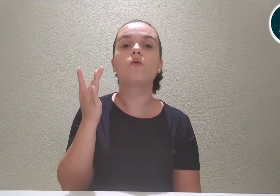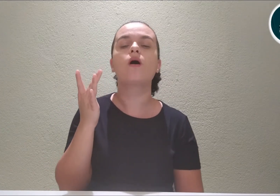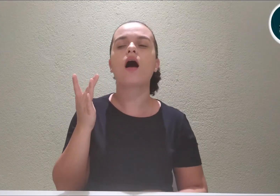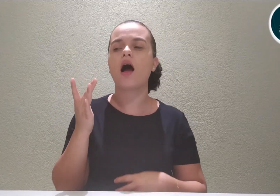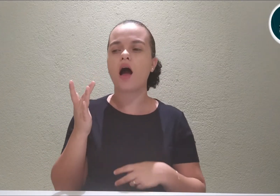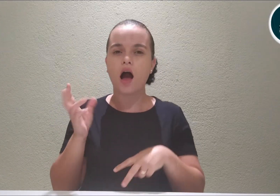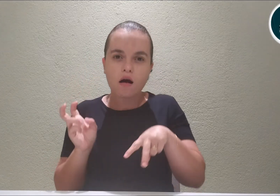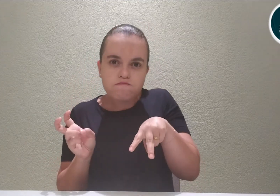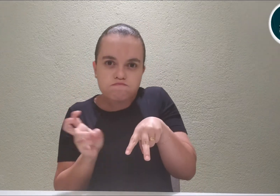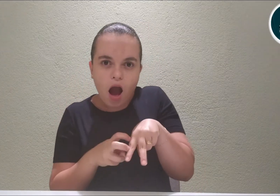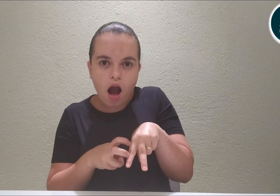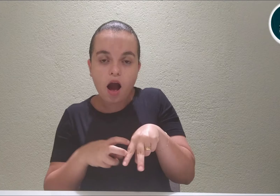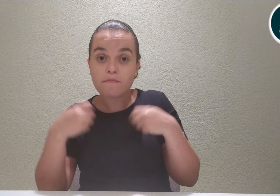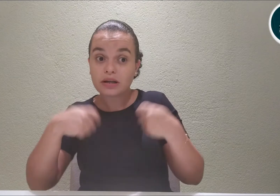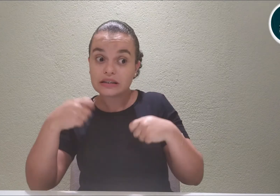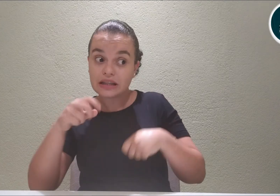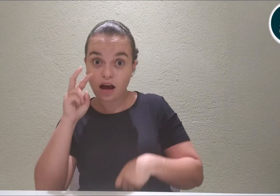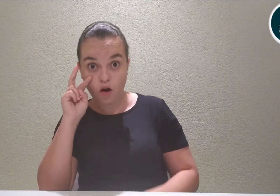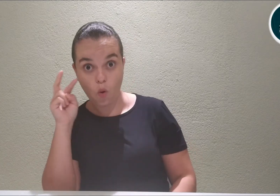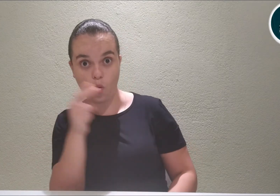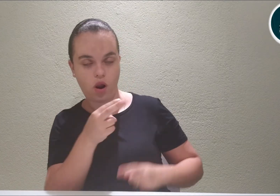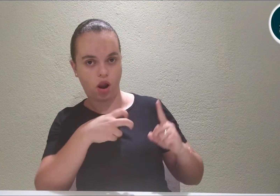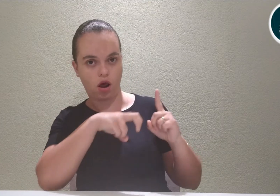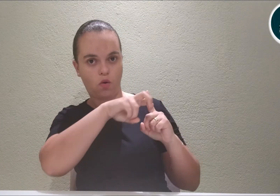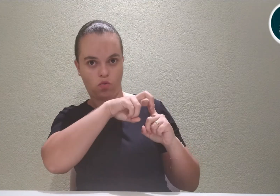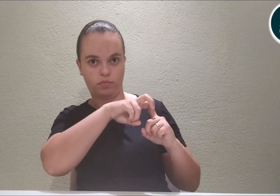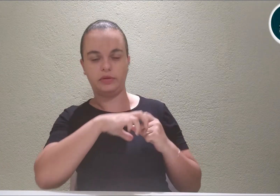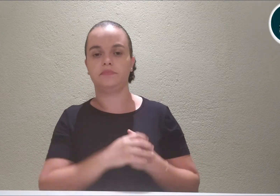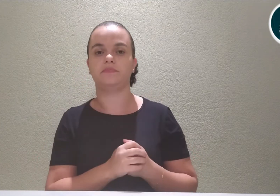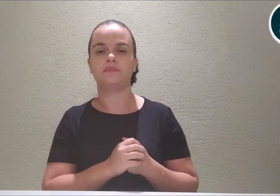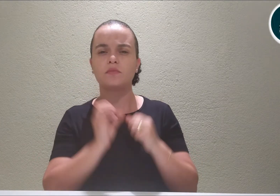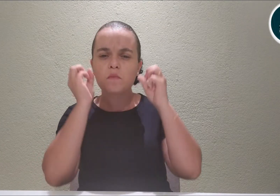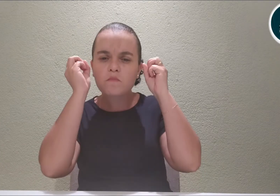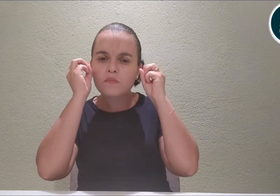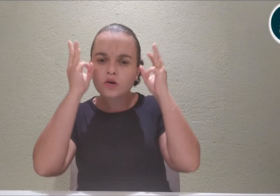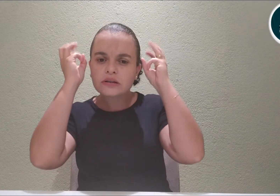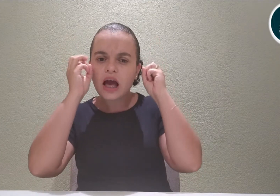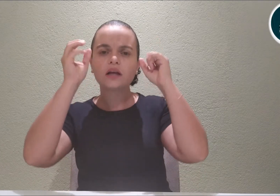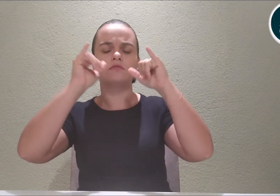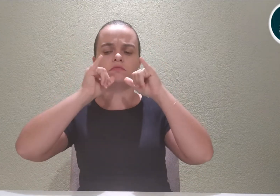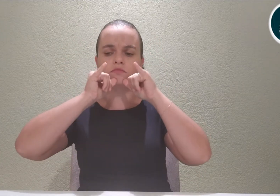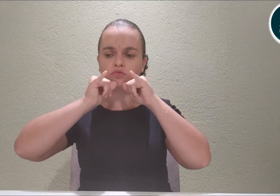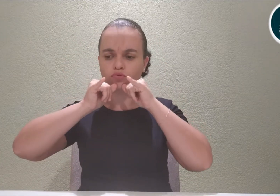em um local alto. E as pessoas que fossem picadas deveriam olhar para esta cobra.